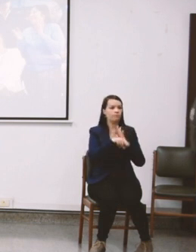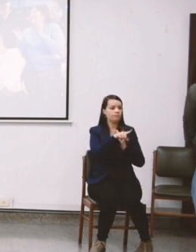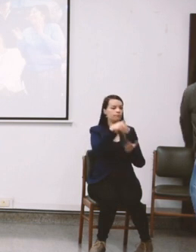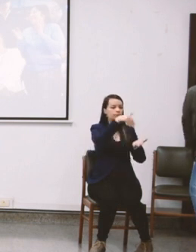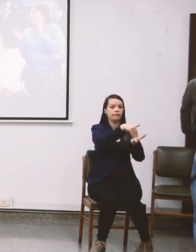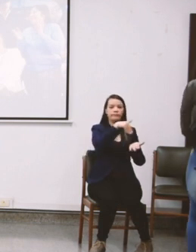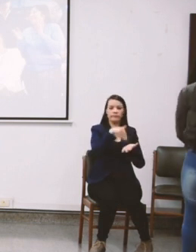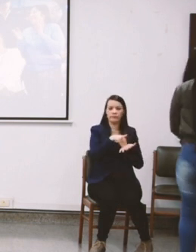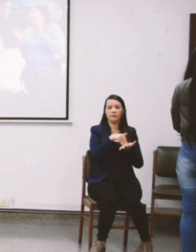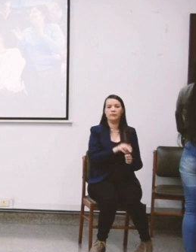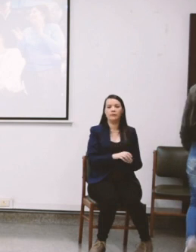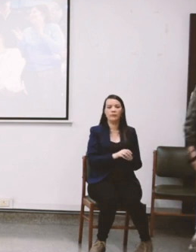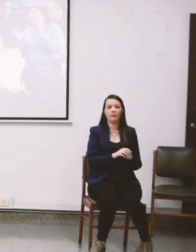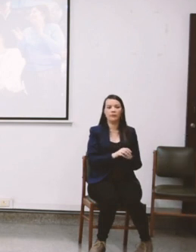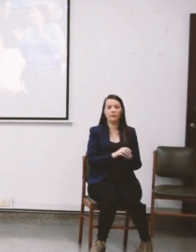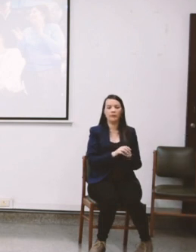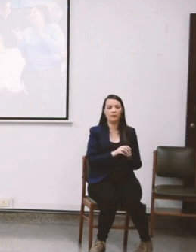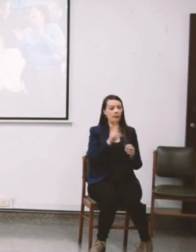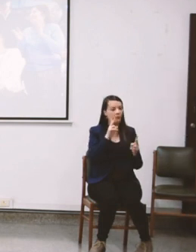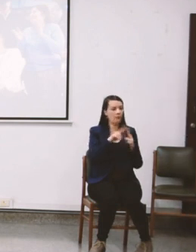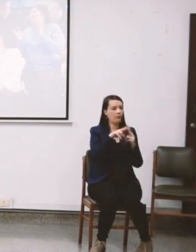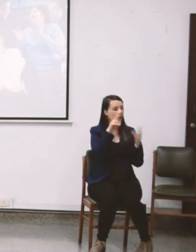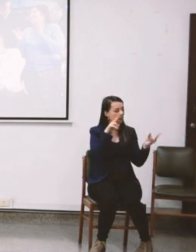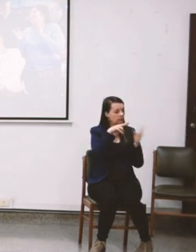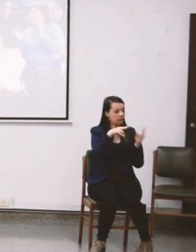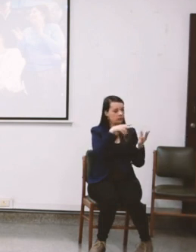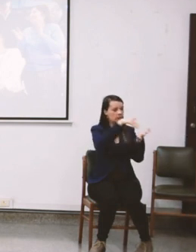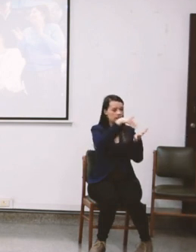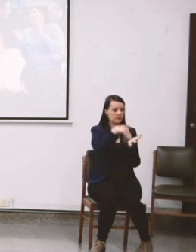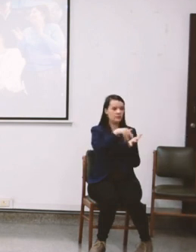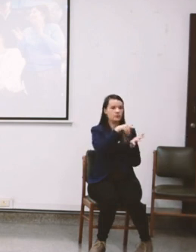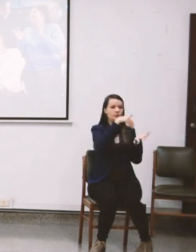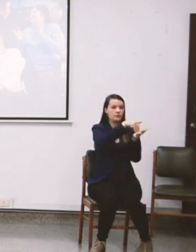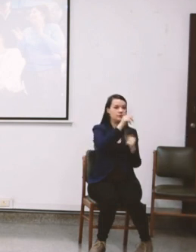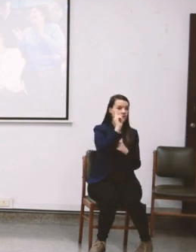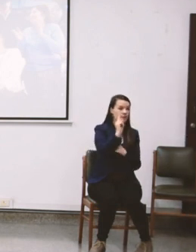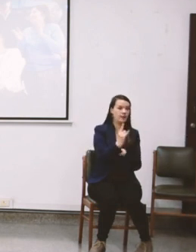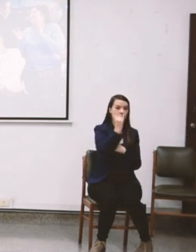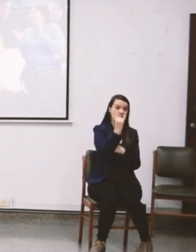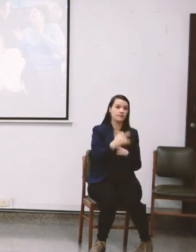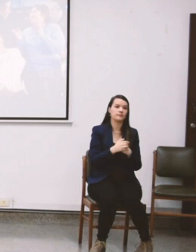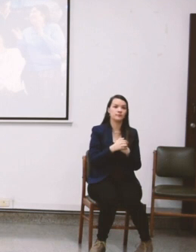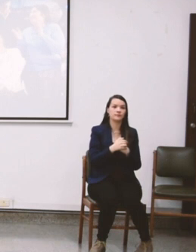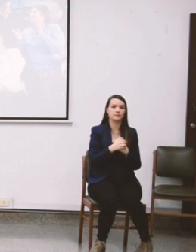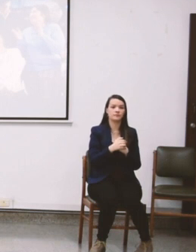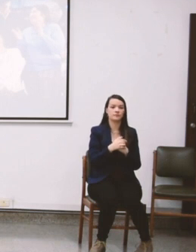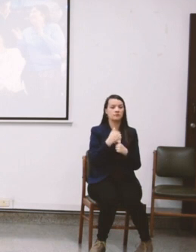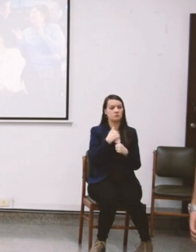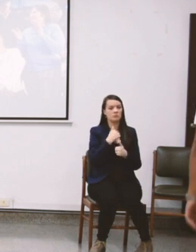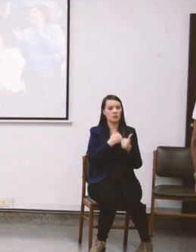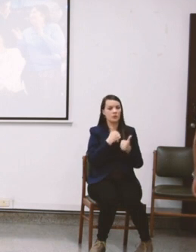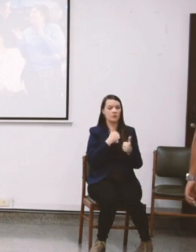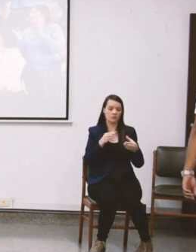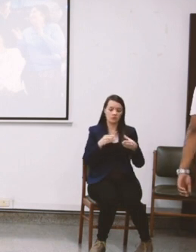posiciones, también para pensar en qué posicionamientos políticos se tienen, con cuáles podemos